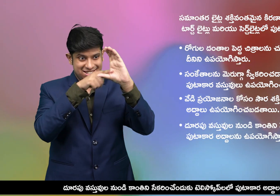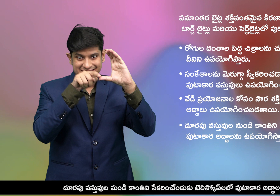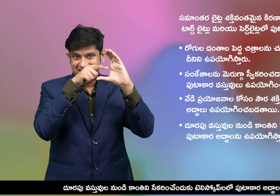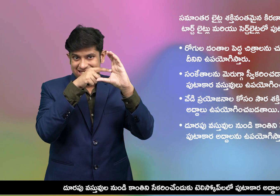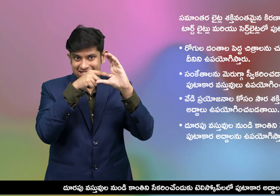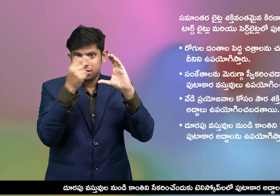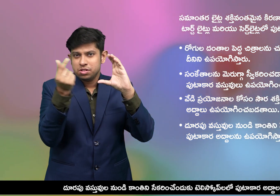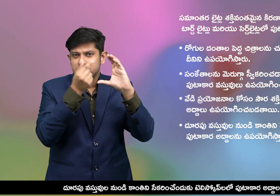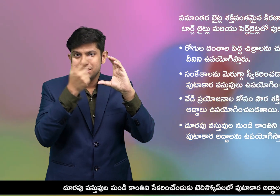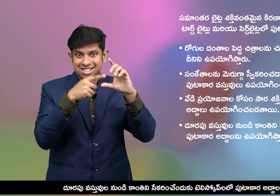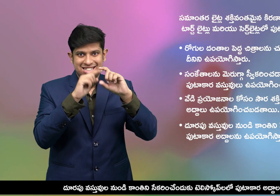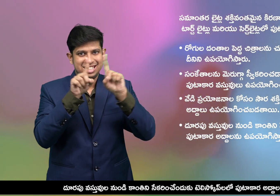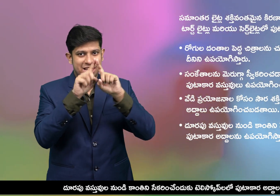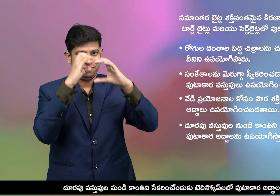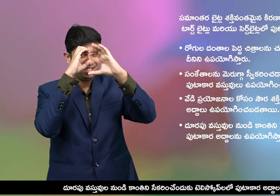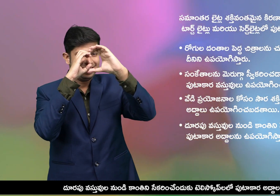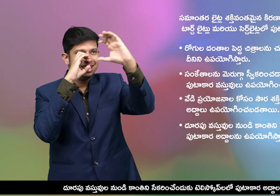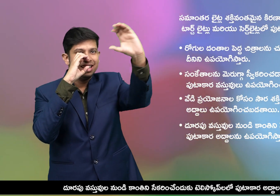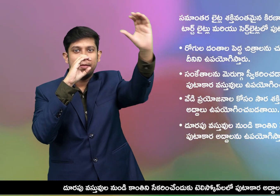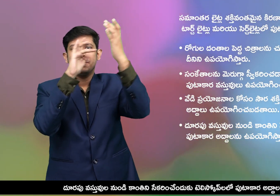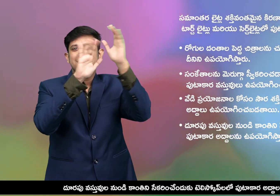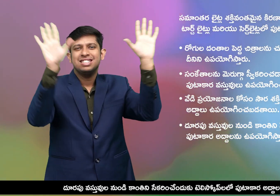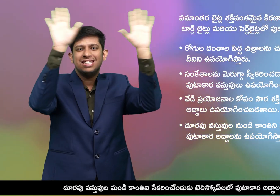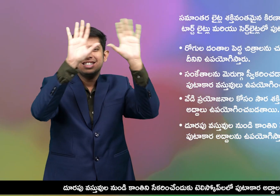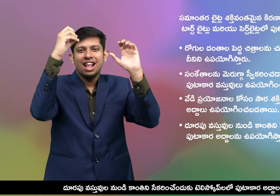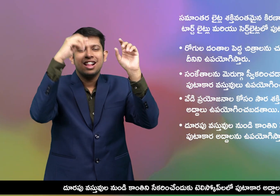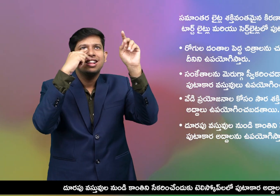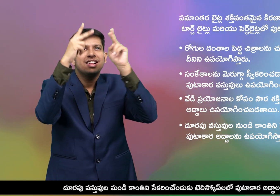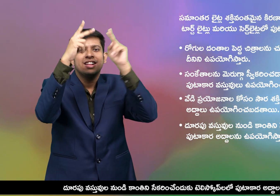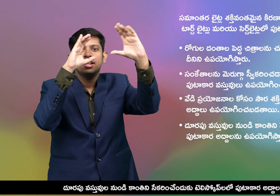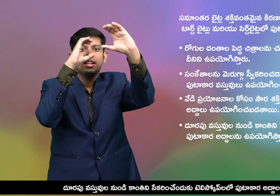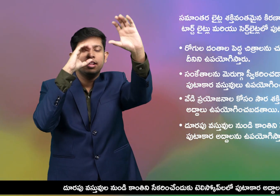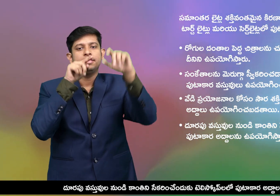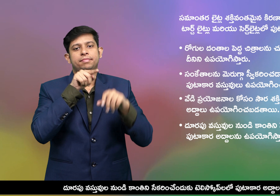నుండి కాంతిని సేకరించేందుకు టెలిస్కోప్లలో పుటాకార అద్దాలను ఉపయోగిస్తారు.